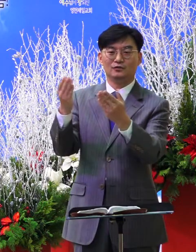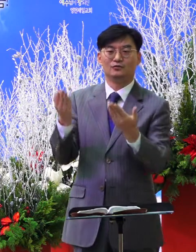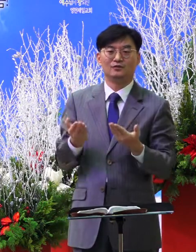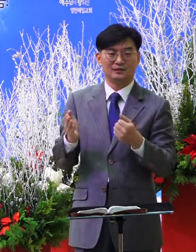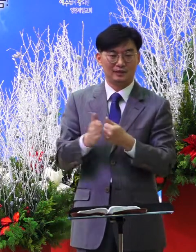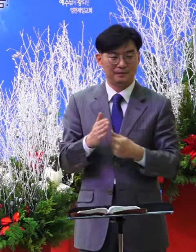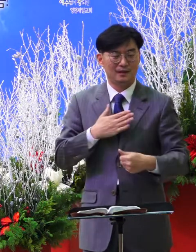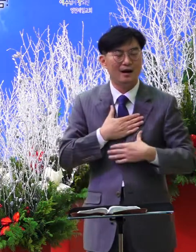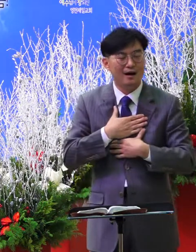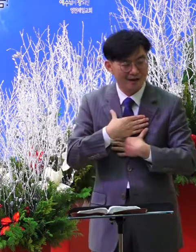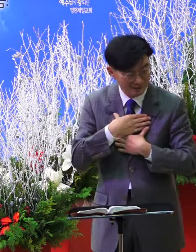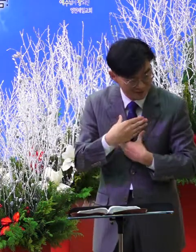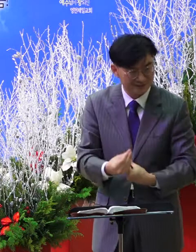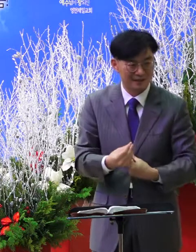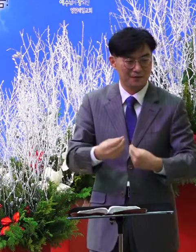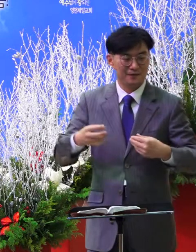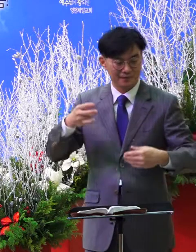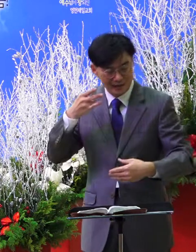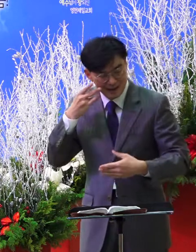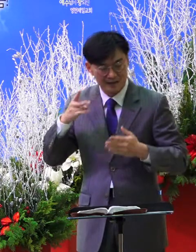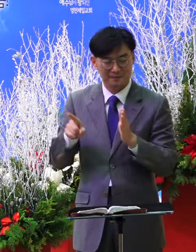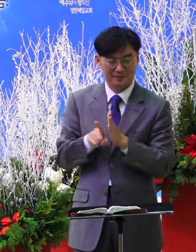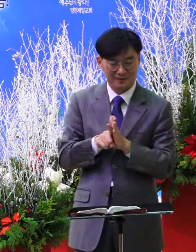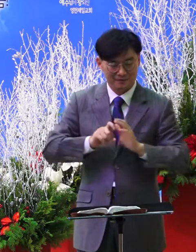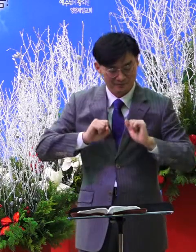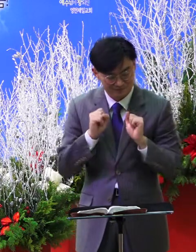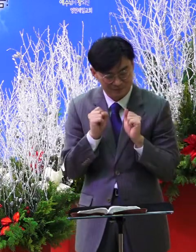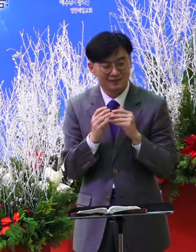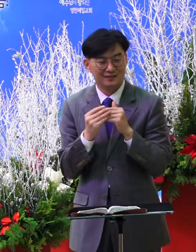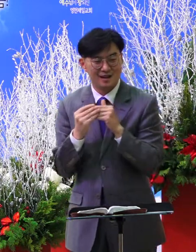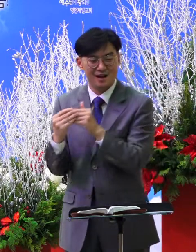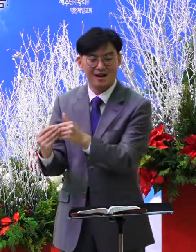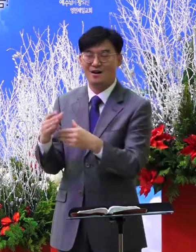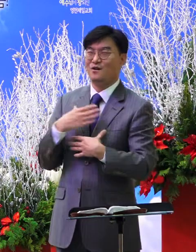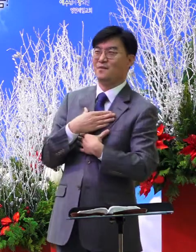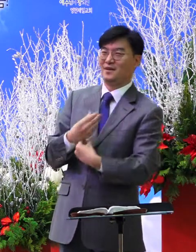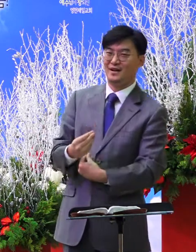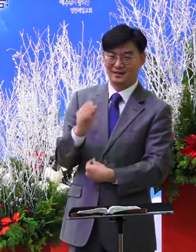상황과 형편과 일들을 통해서 우리를 만들어 가시는데